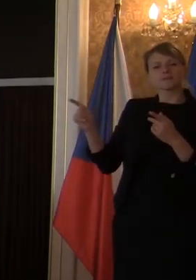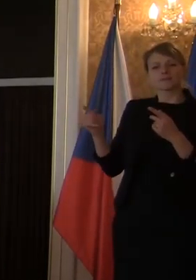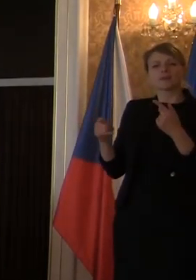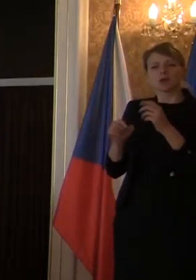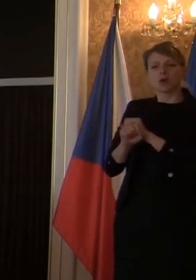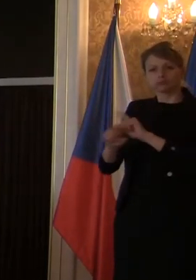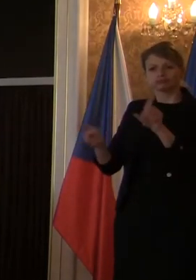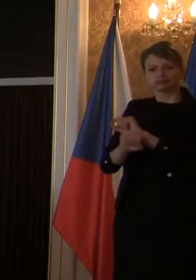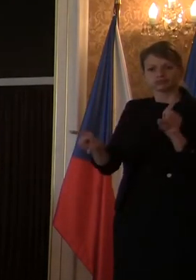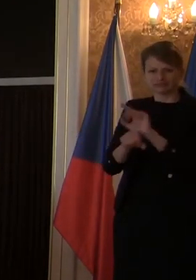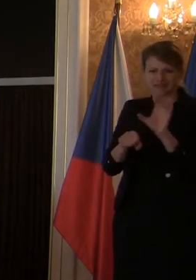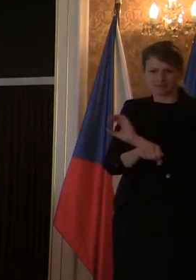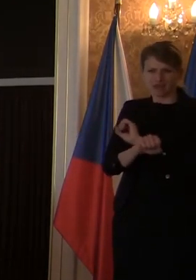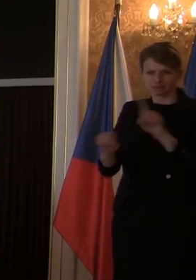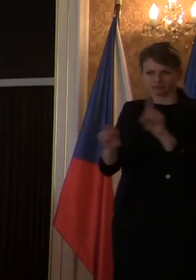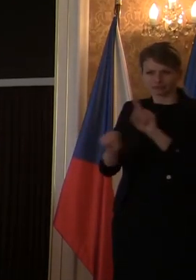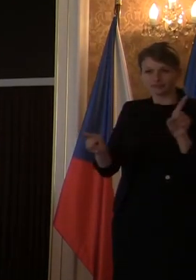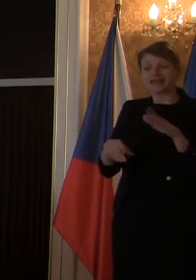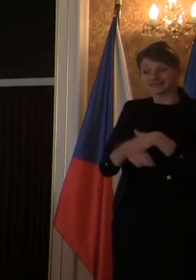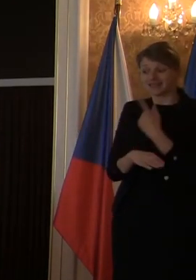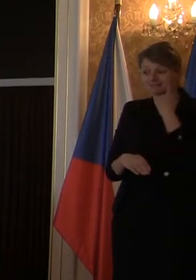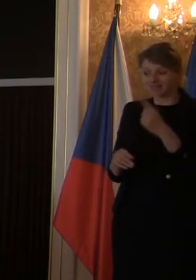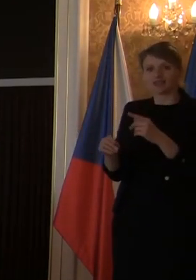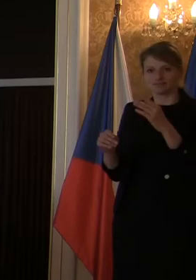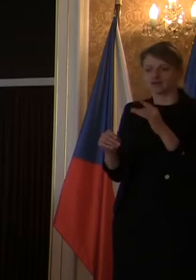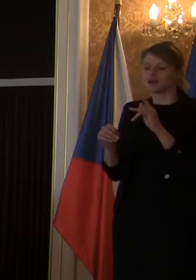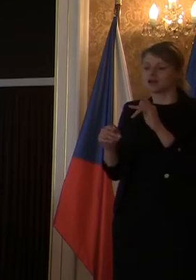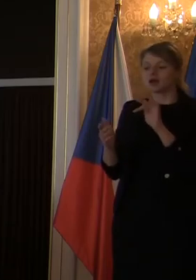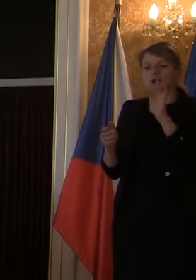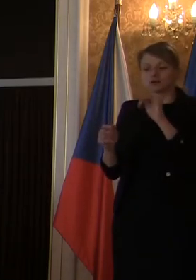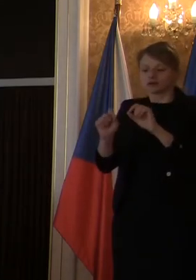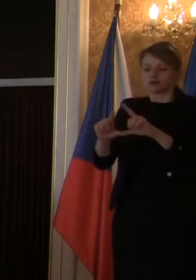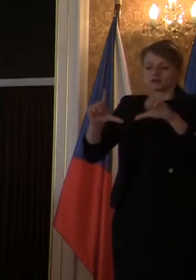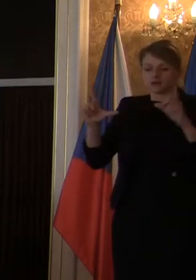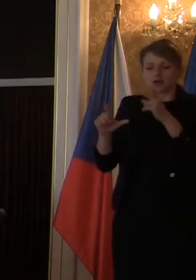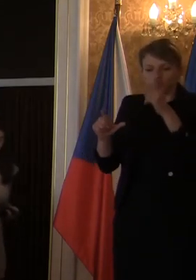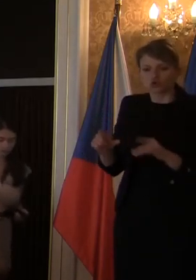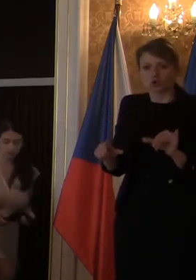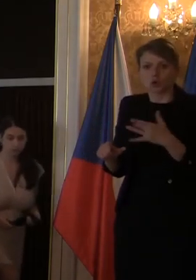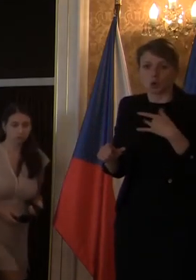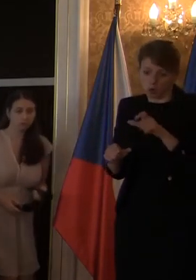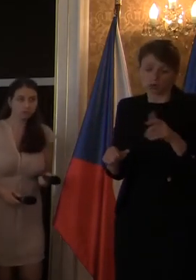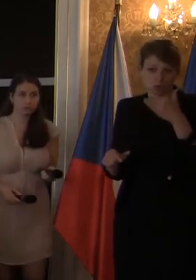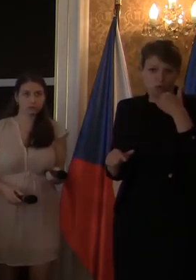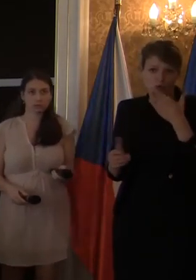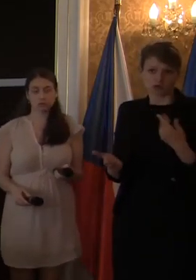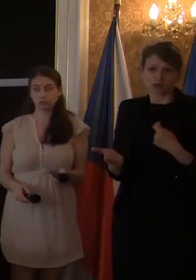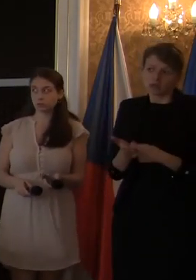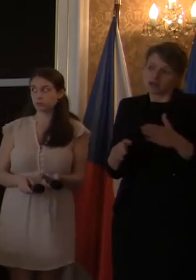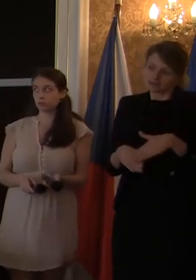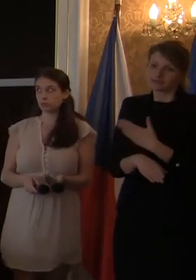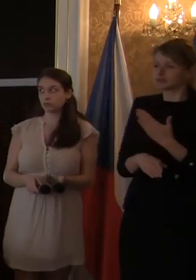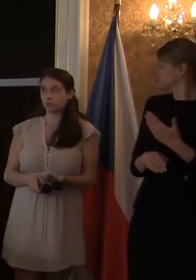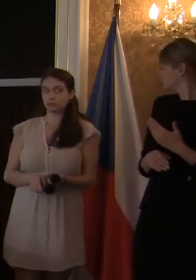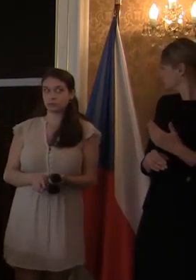toto všechno vlastně bylo součástí toho projektu. Několik předchozích konferencí jsme pořádali pro odbornou